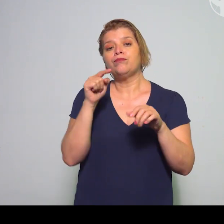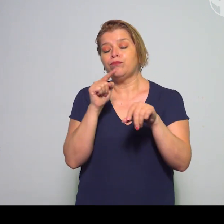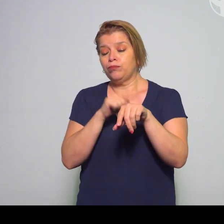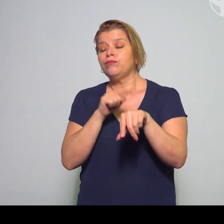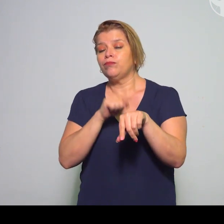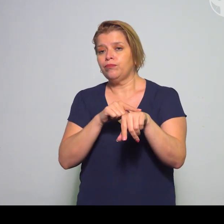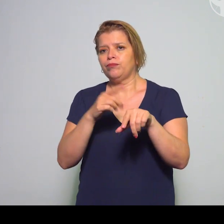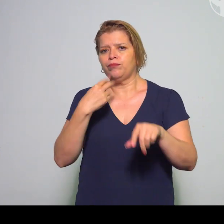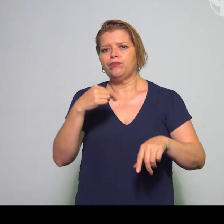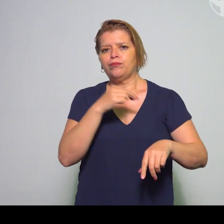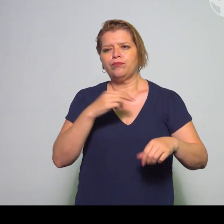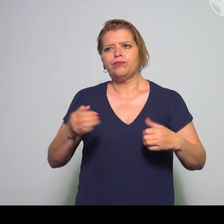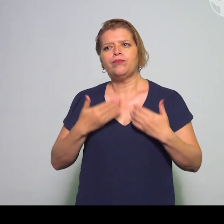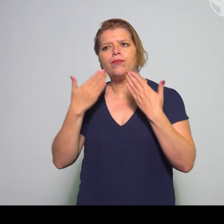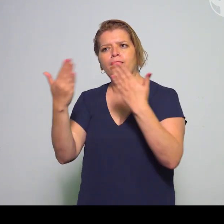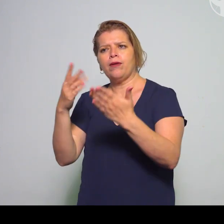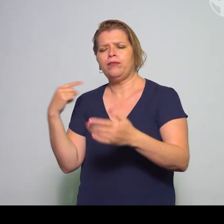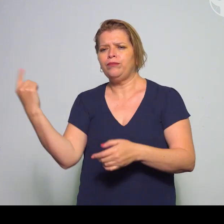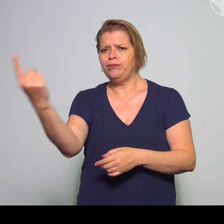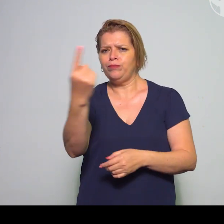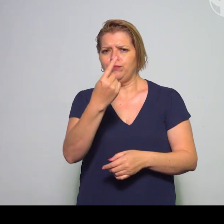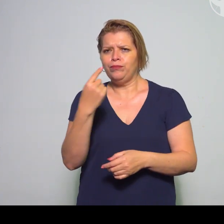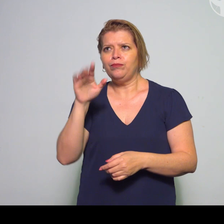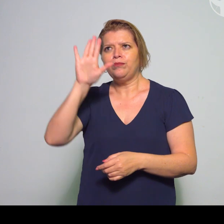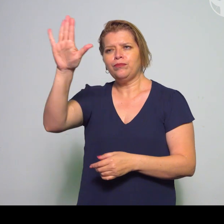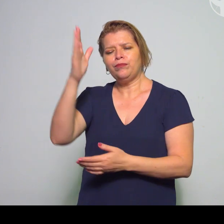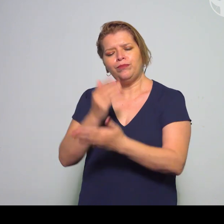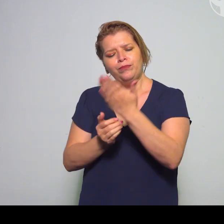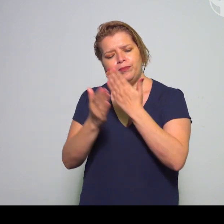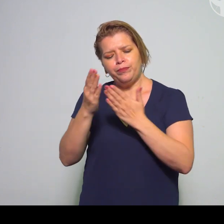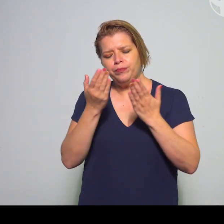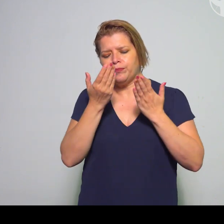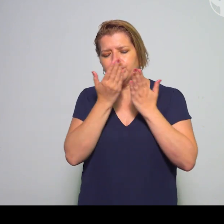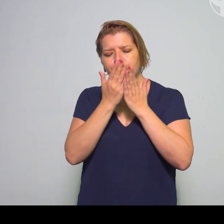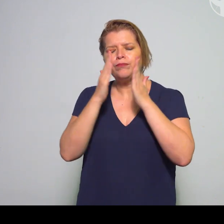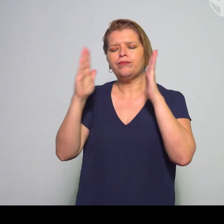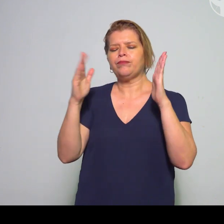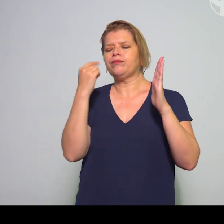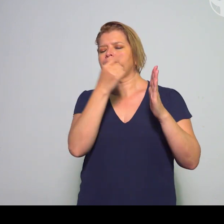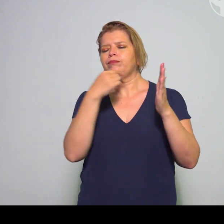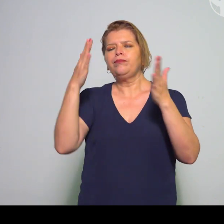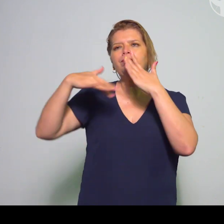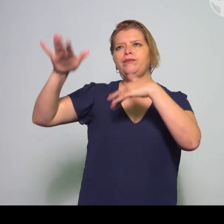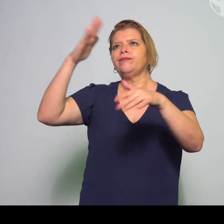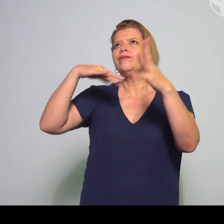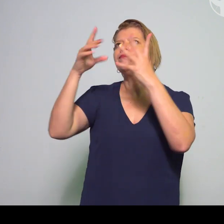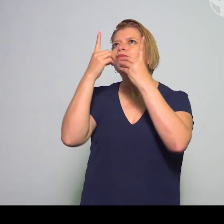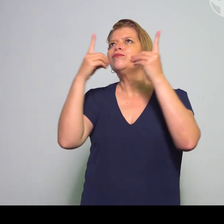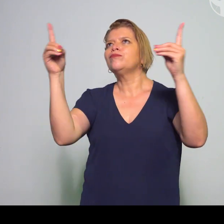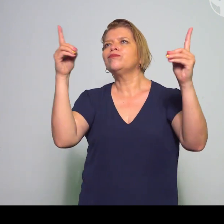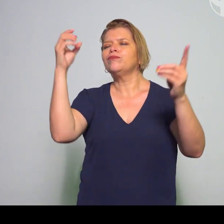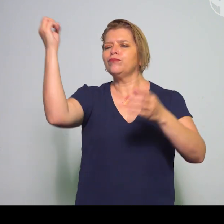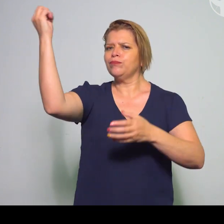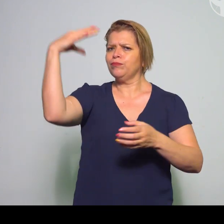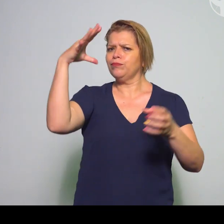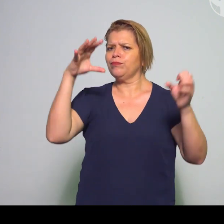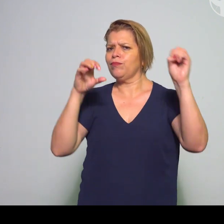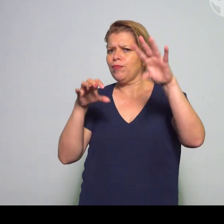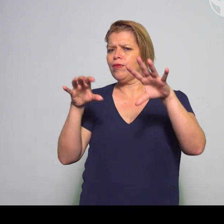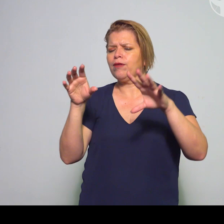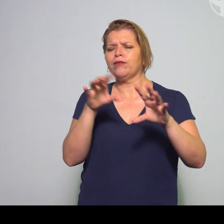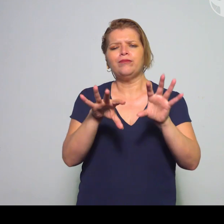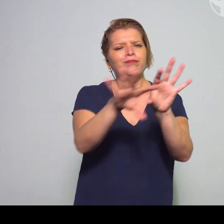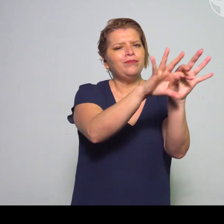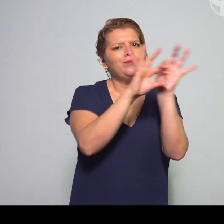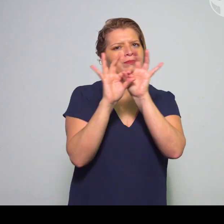serán restauradas en su tiempo. Que nosotros depositamos esos pedazos en tus manos. Que nosotros abrimos nuestra boca como tus hijos para